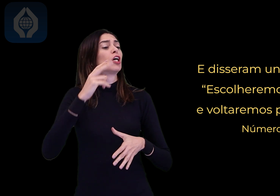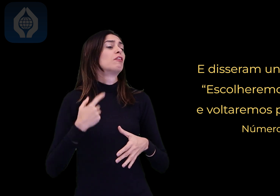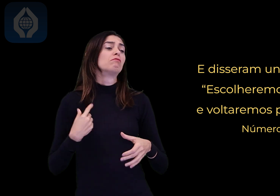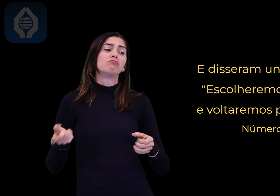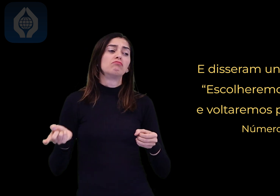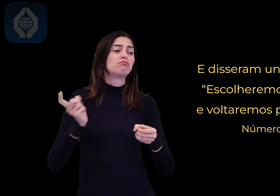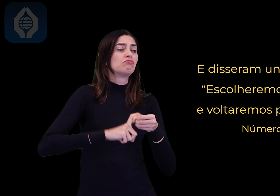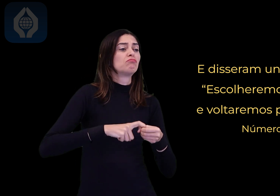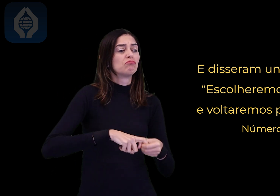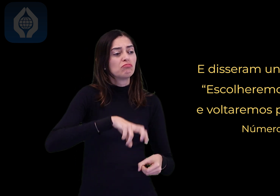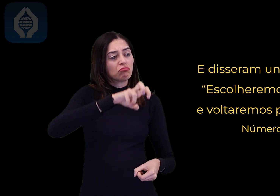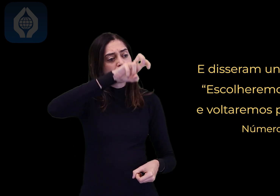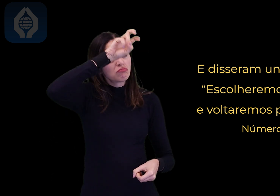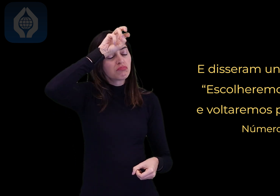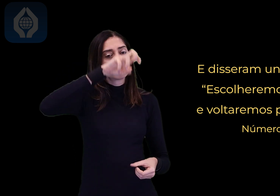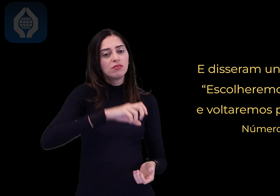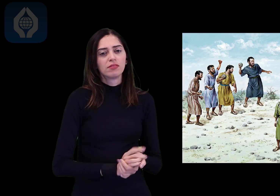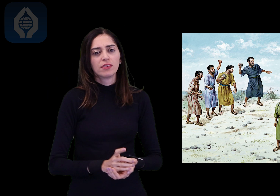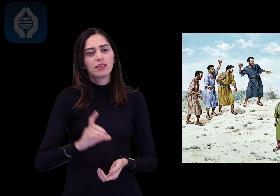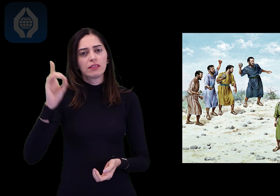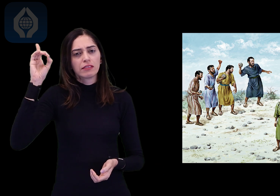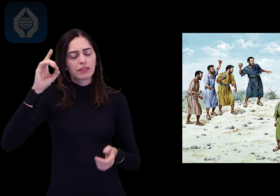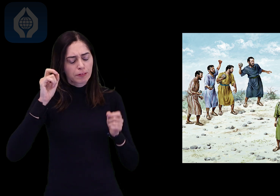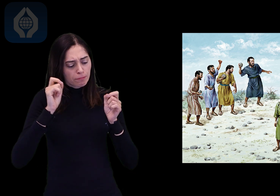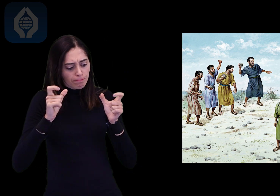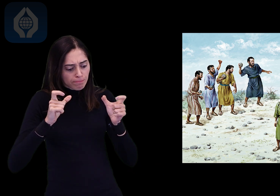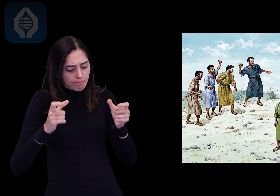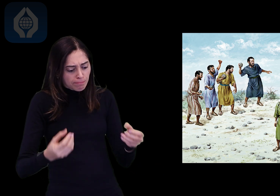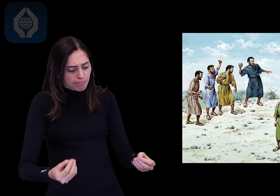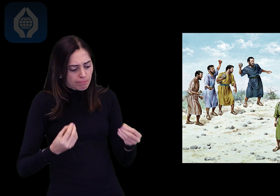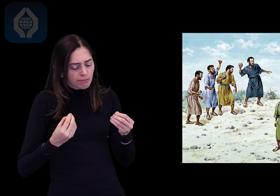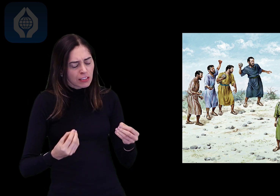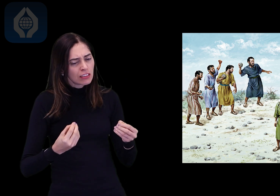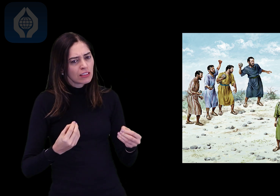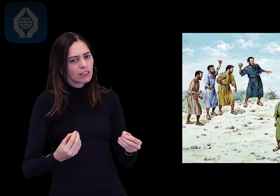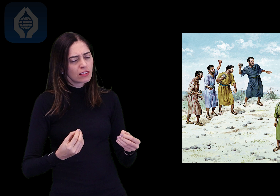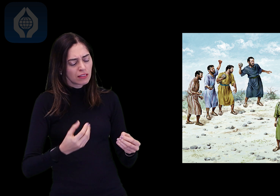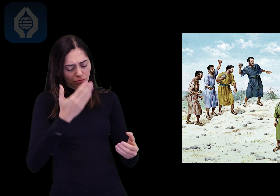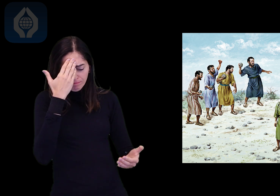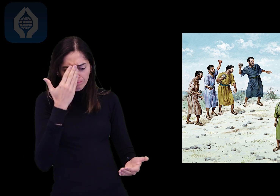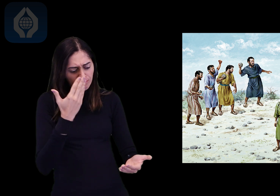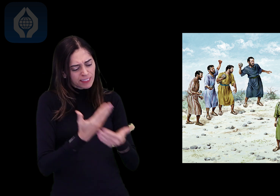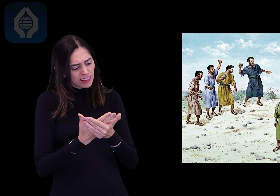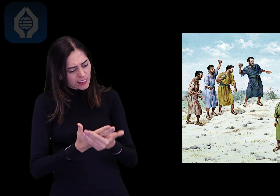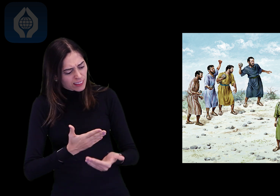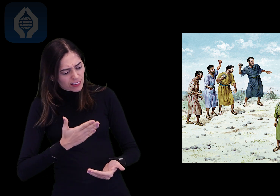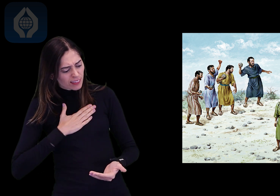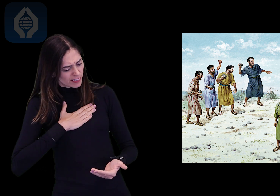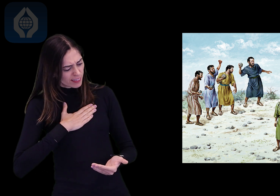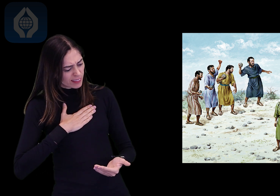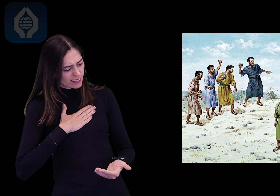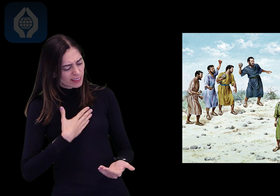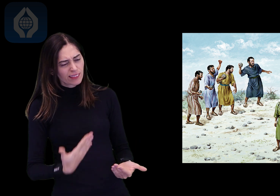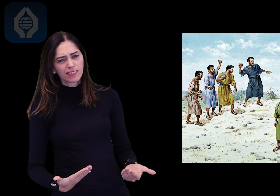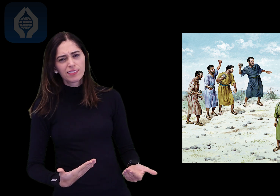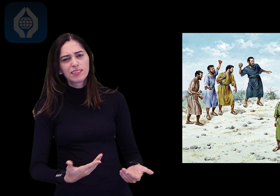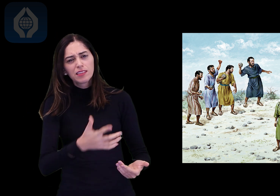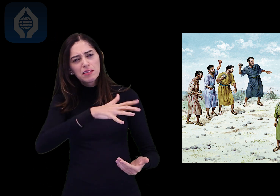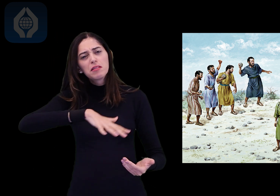e voltaremos para o Egito. O Senhor ouviu tudo que os israelitas disseram. Ele sabia que eles não criam nele.